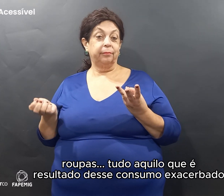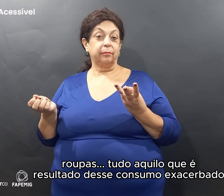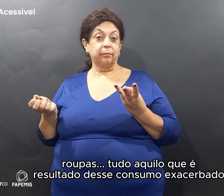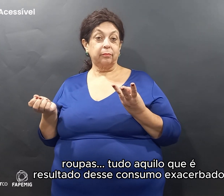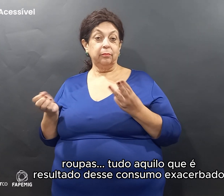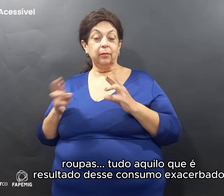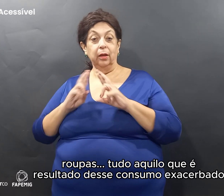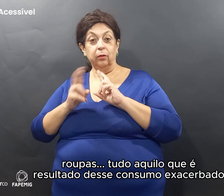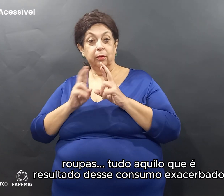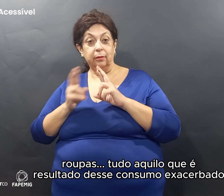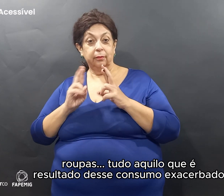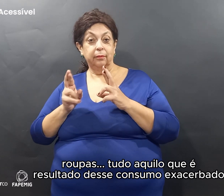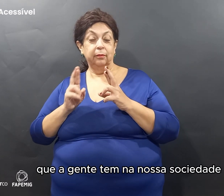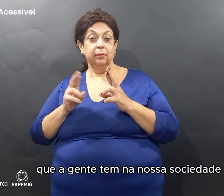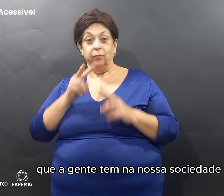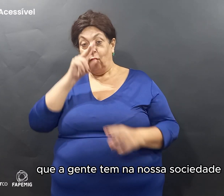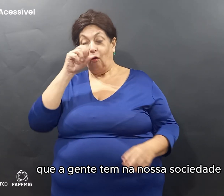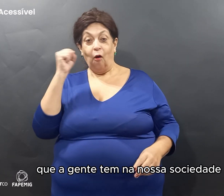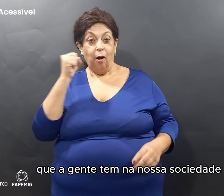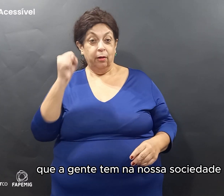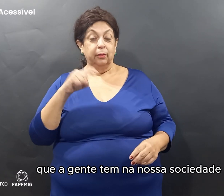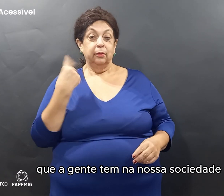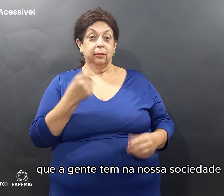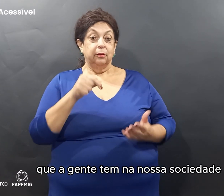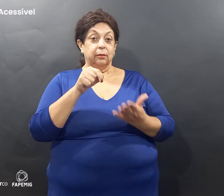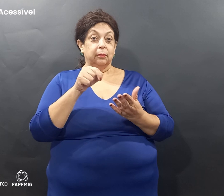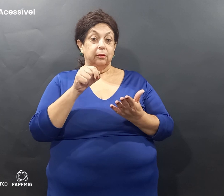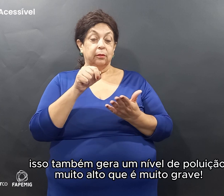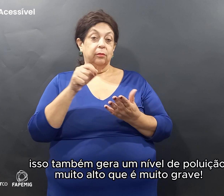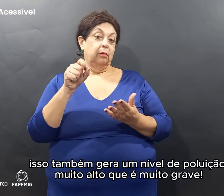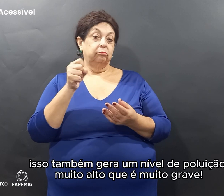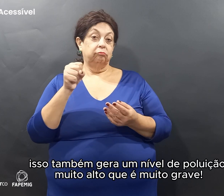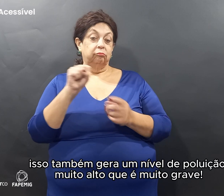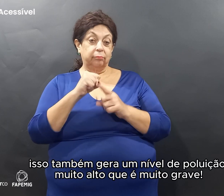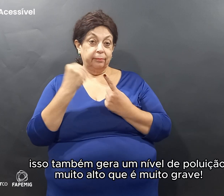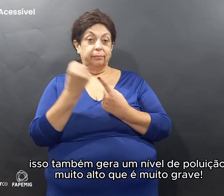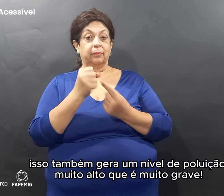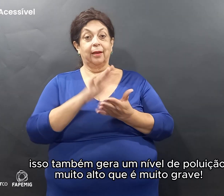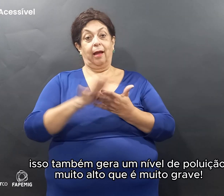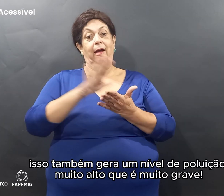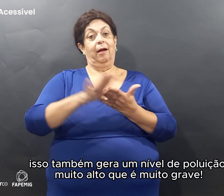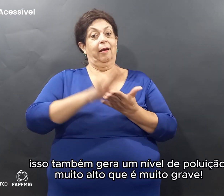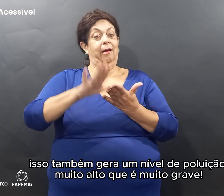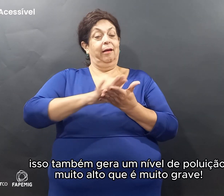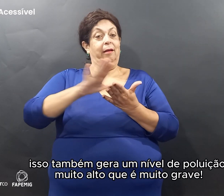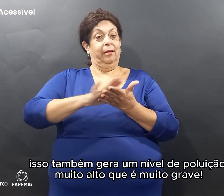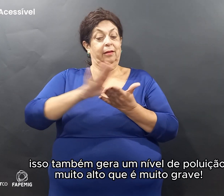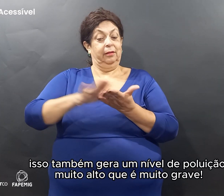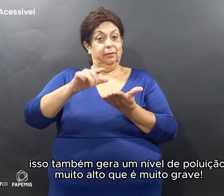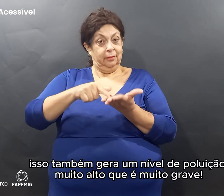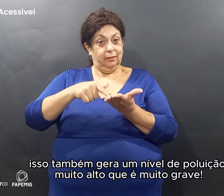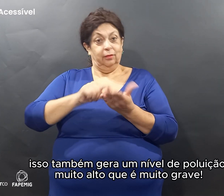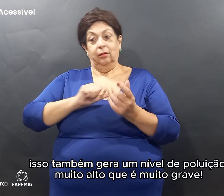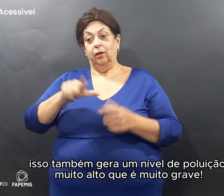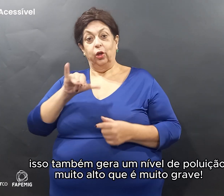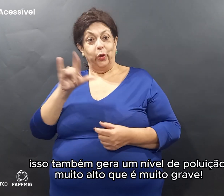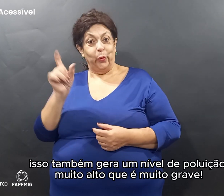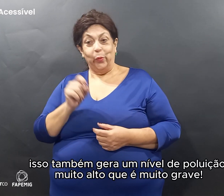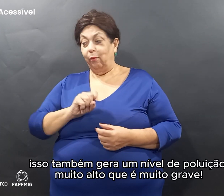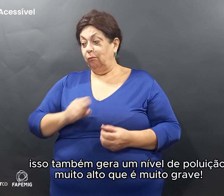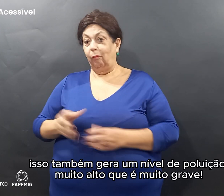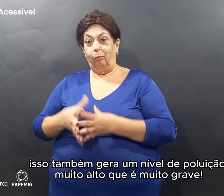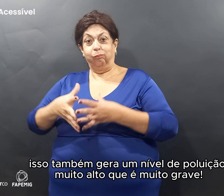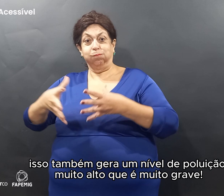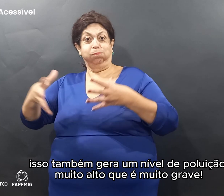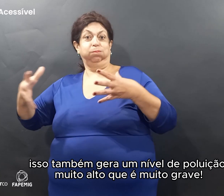resultado desse consumo exacerbado que a gente tem na nossa sociedade, isso também gera um nível de poluição muito